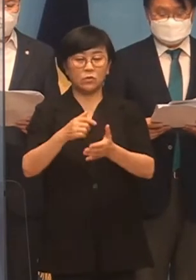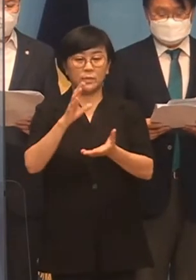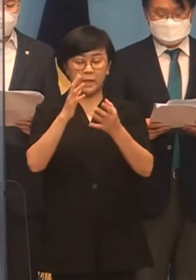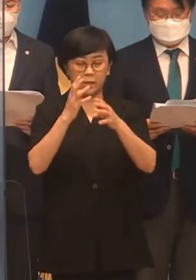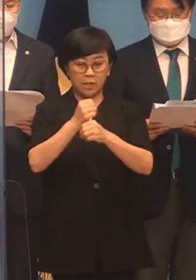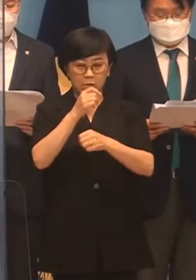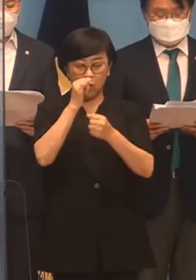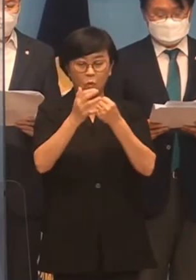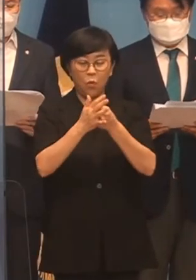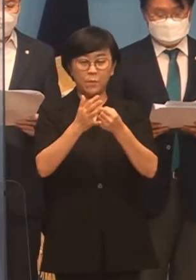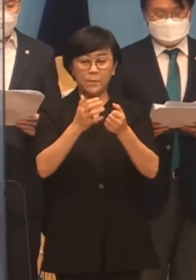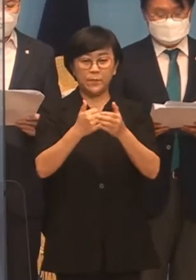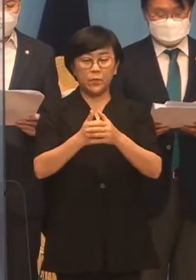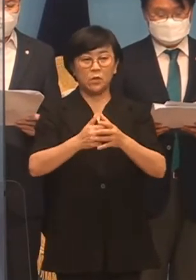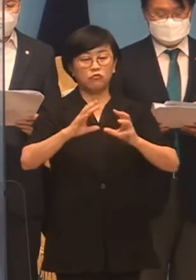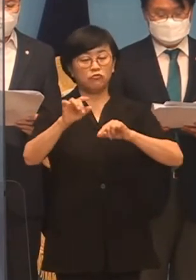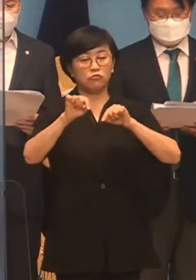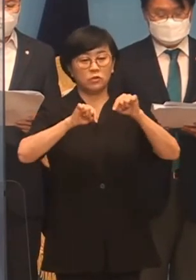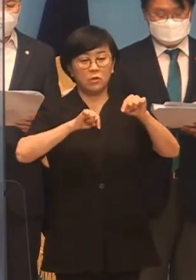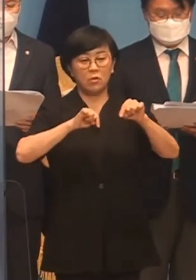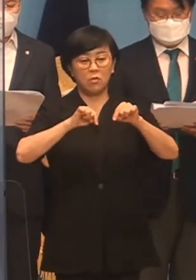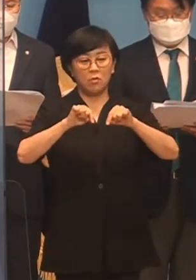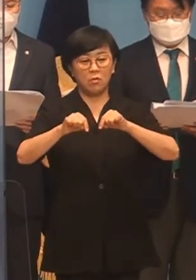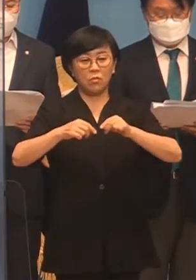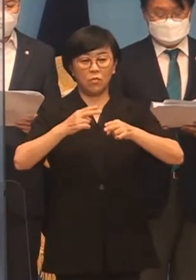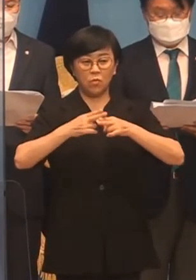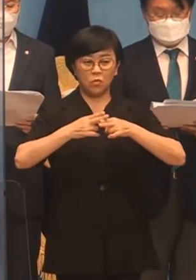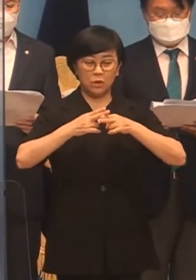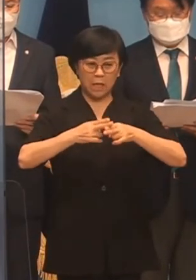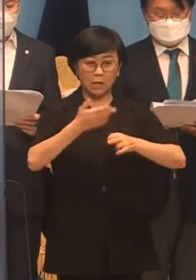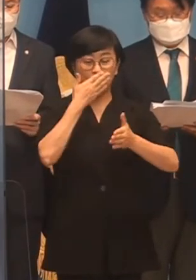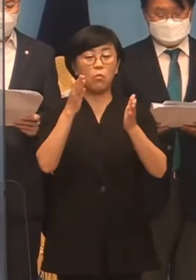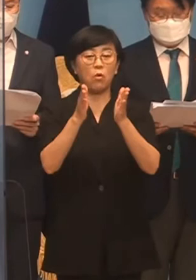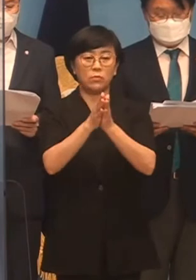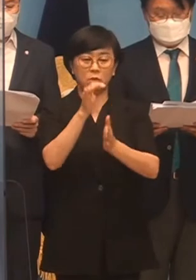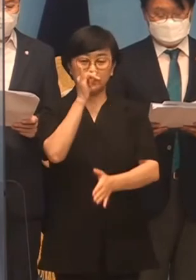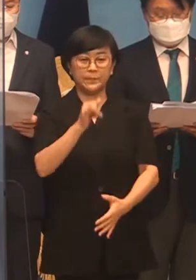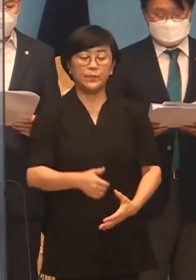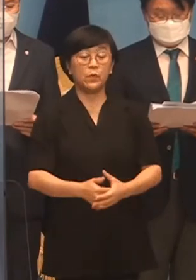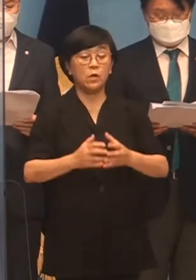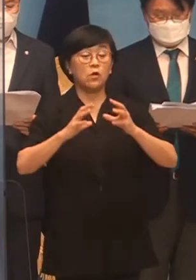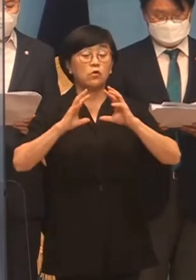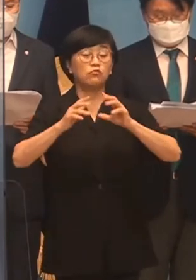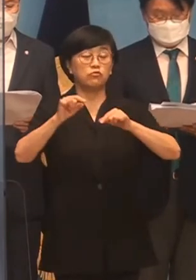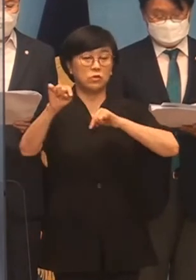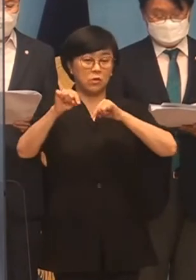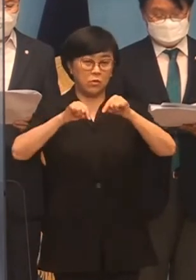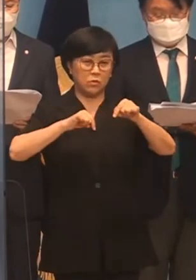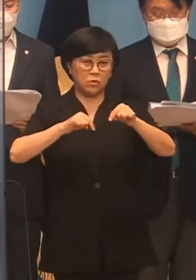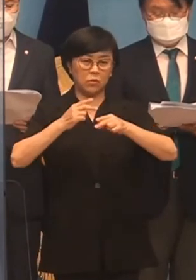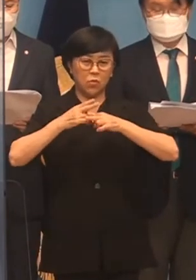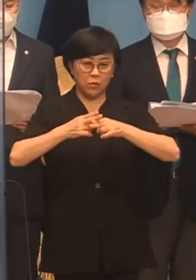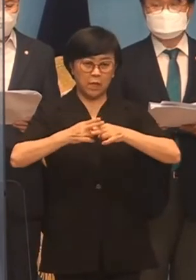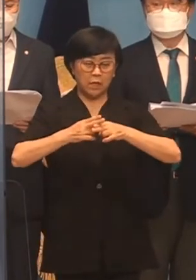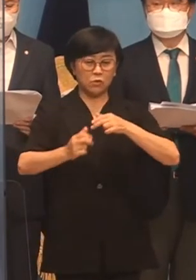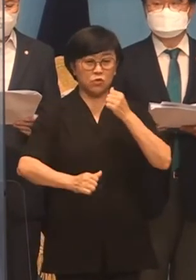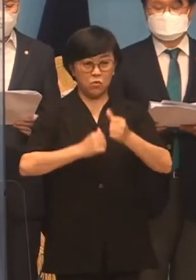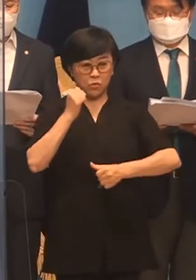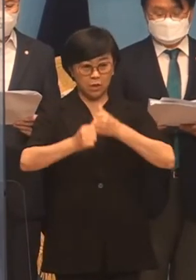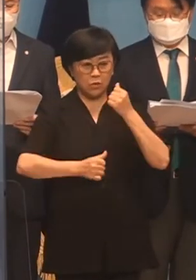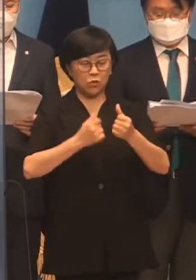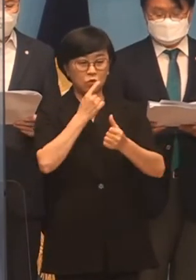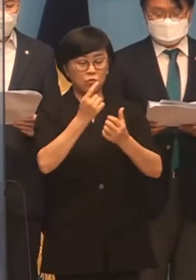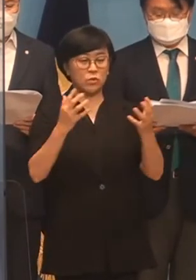급기야 국정농단의 공범이 되는 상황이 되었습니다. 국정농단에 분노한 시민들은 촛불을